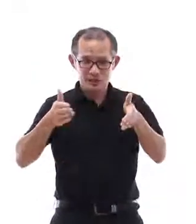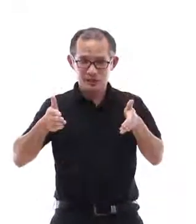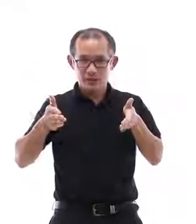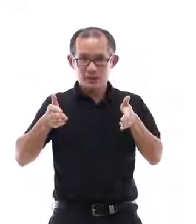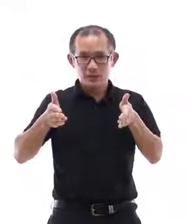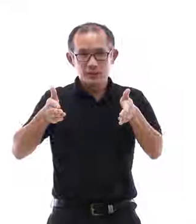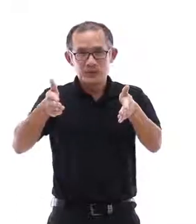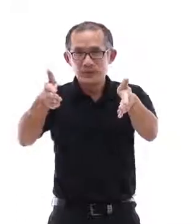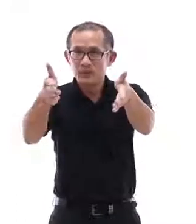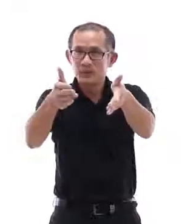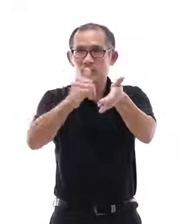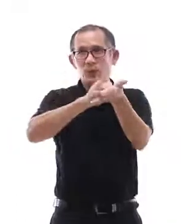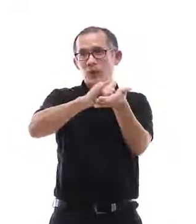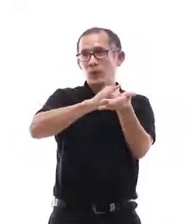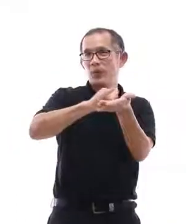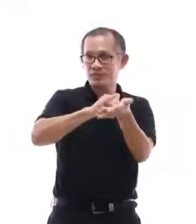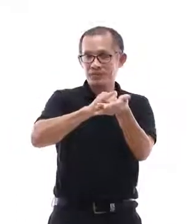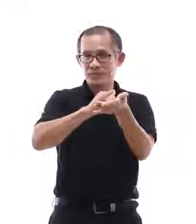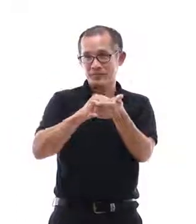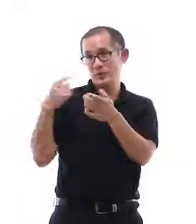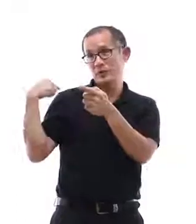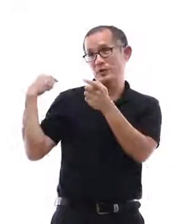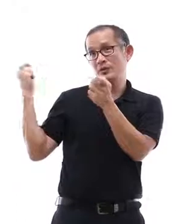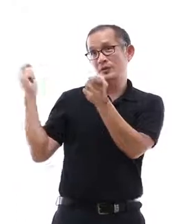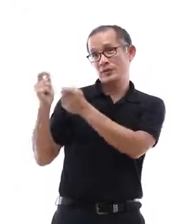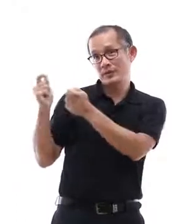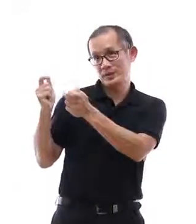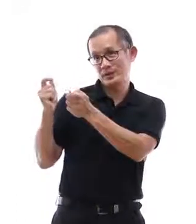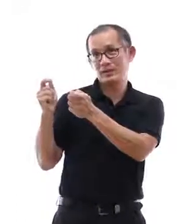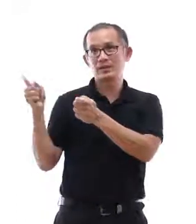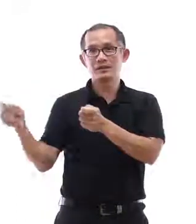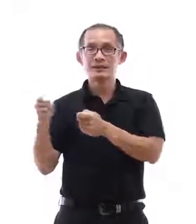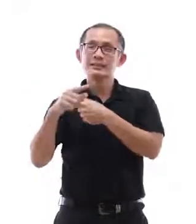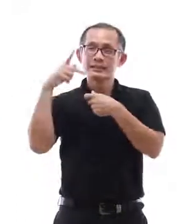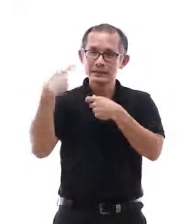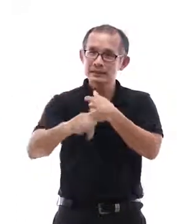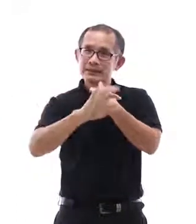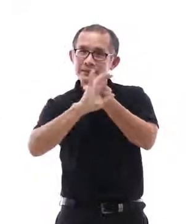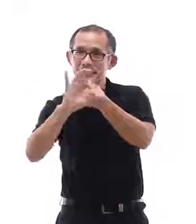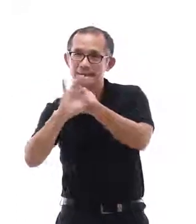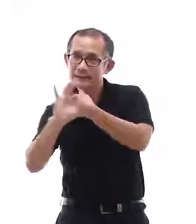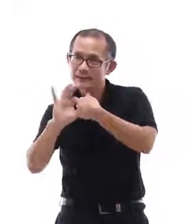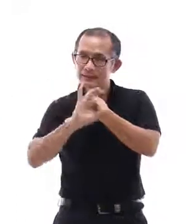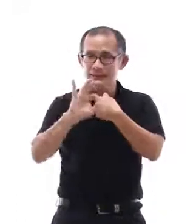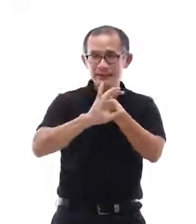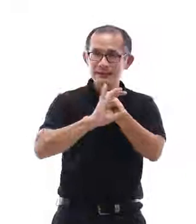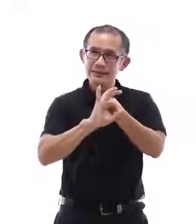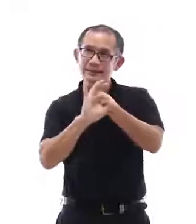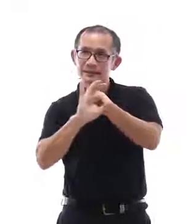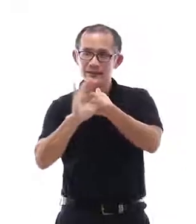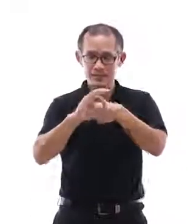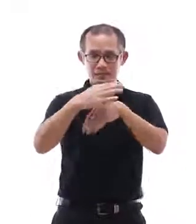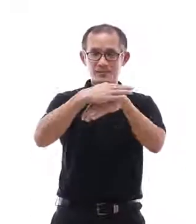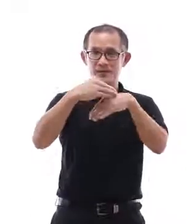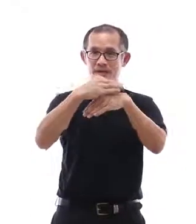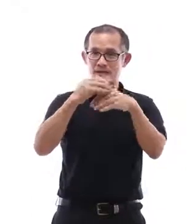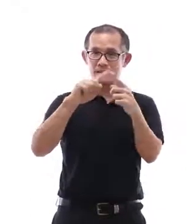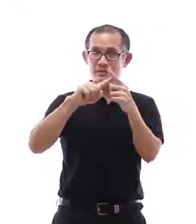成为模糊的形影，背景则是静止的纽约街景。近年来，他也尝试